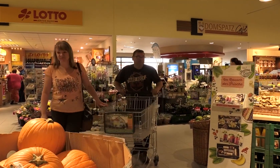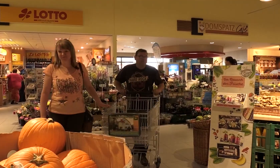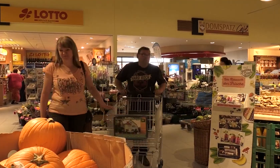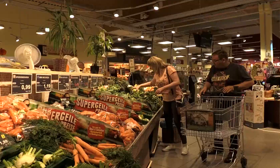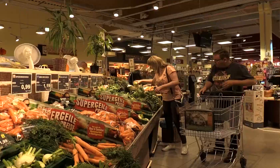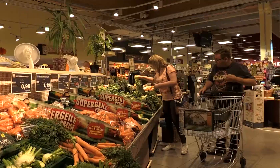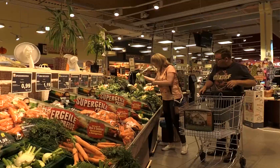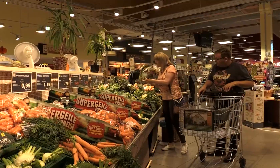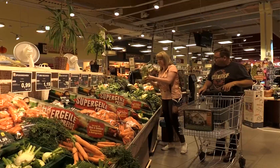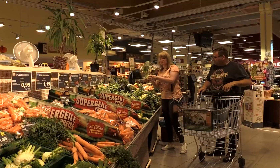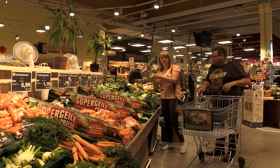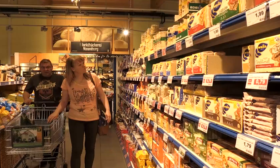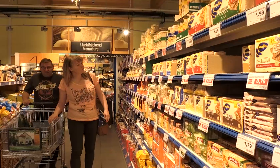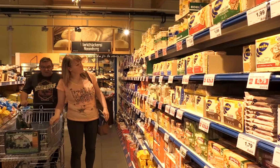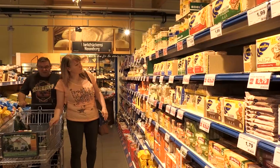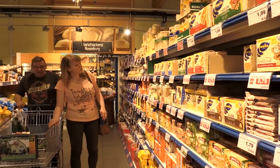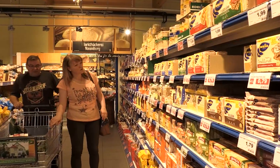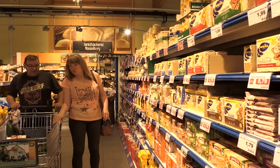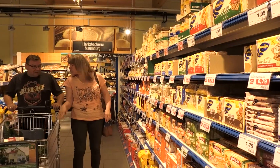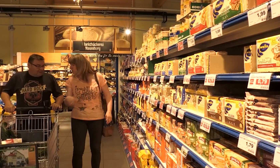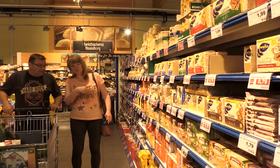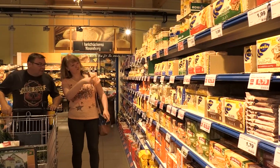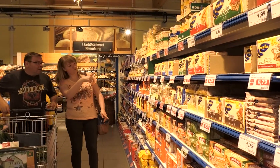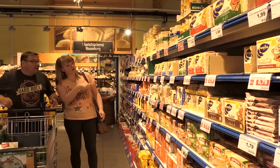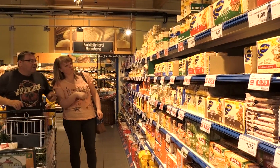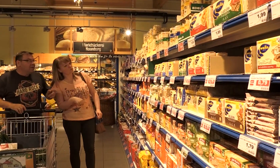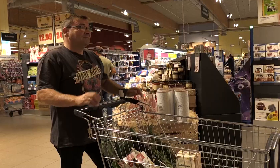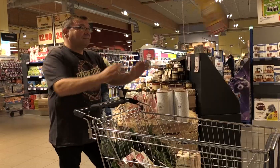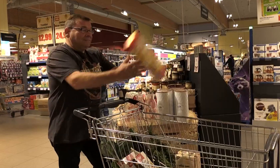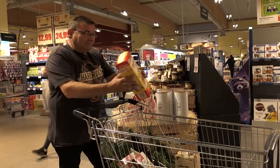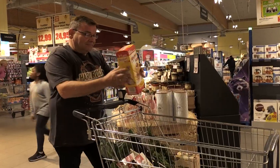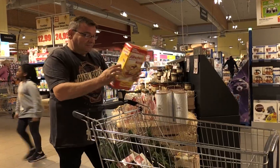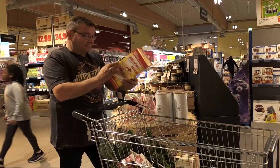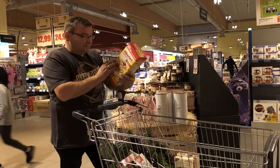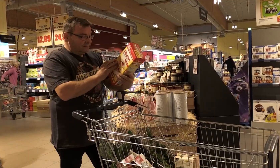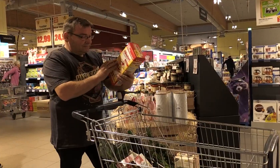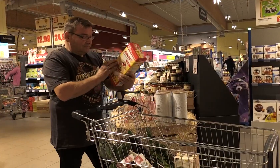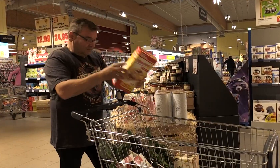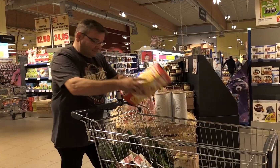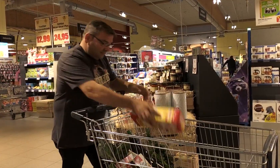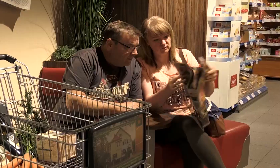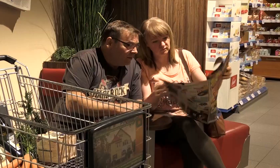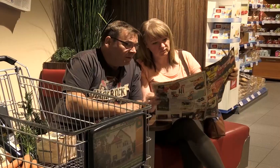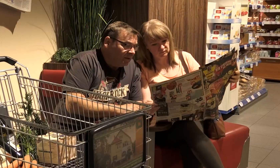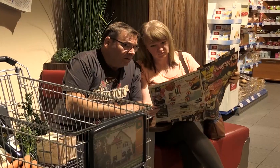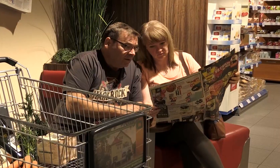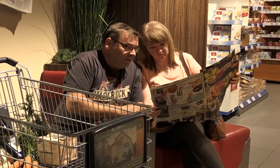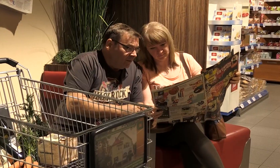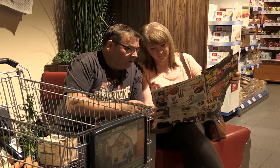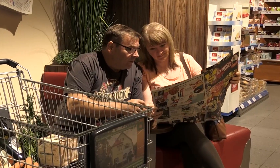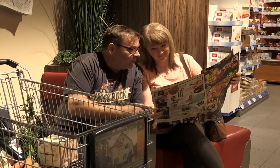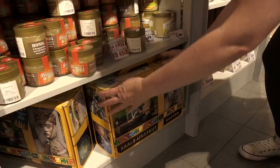machen auch sie schluss mit lästigen prospekte wälzen im e-center hintze bekommen sie immer alles was